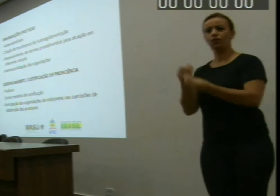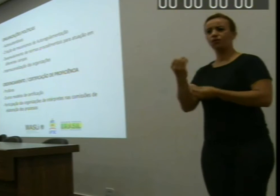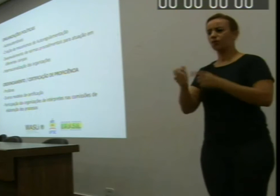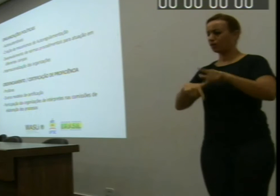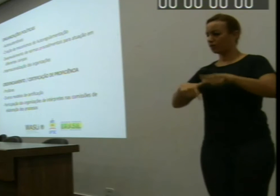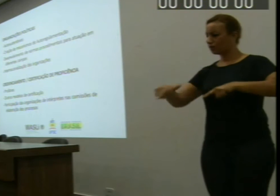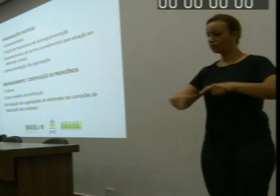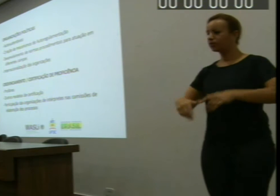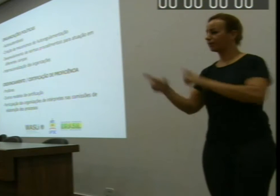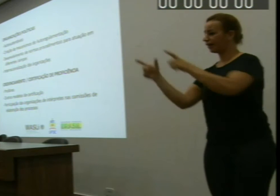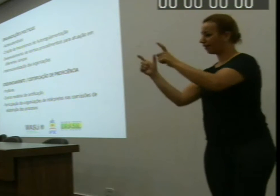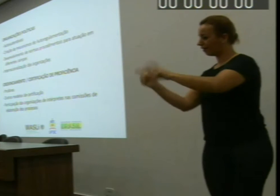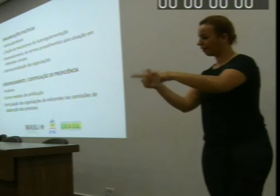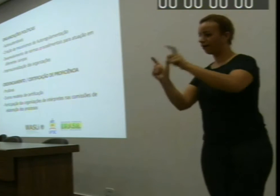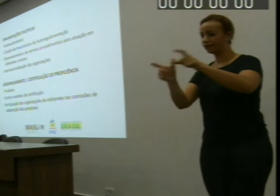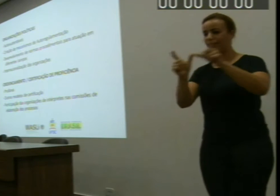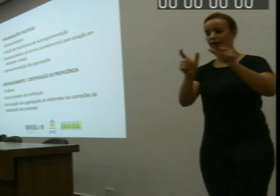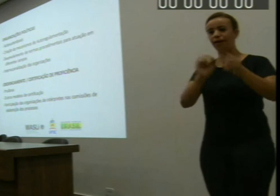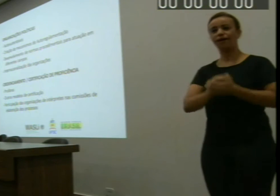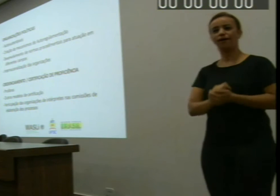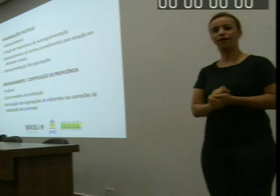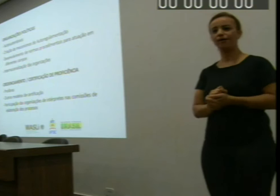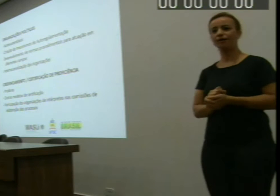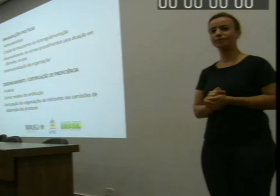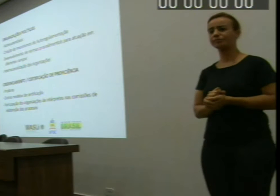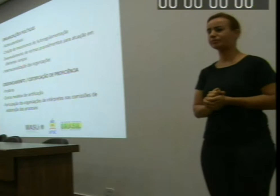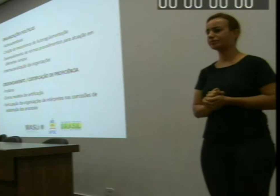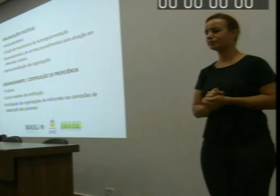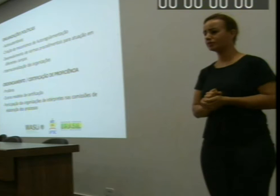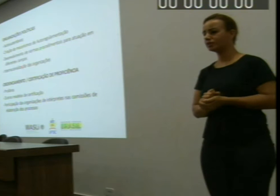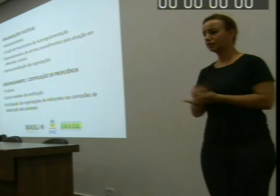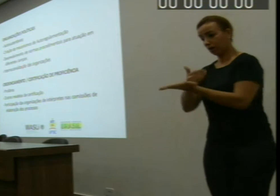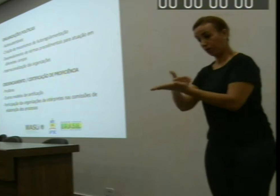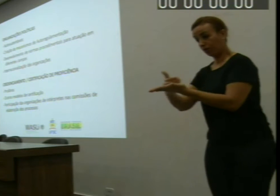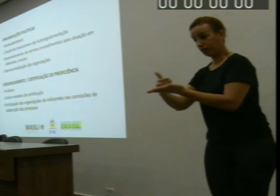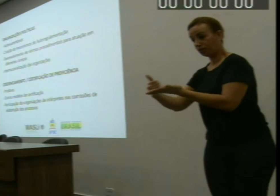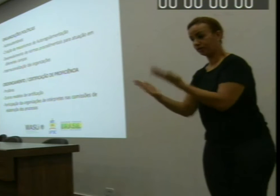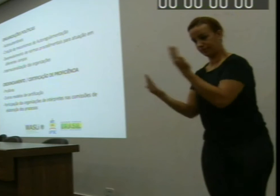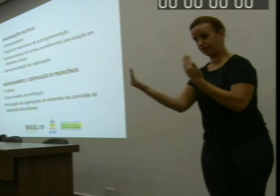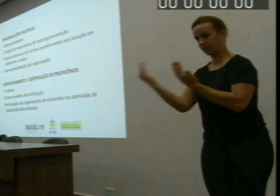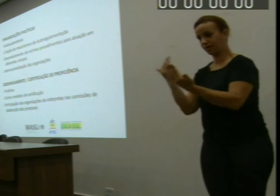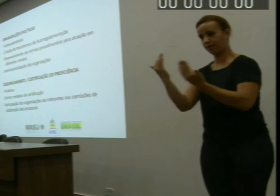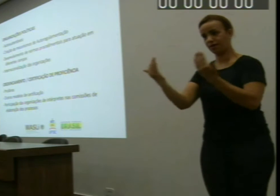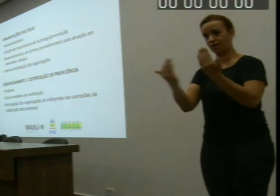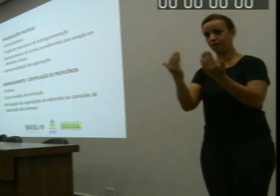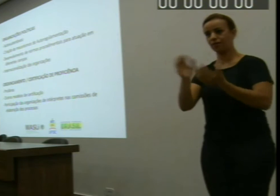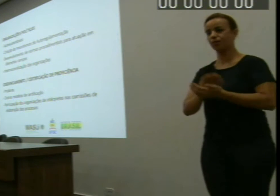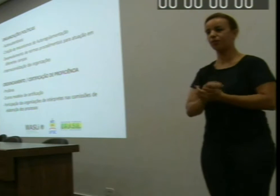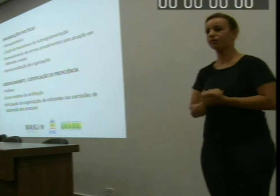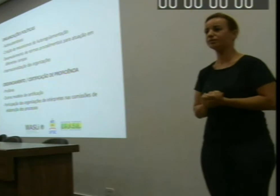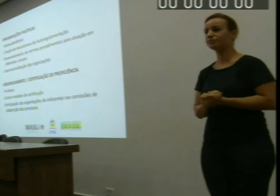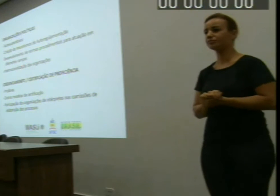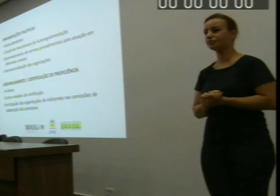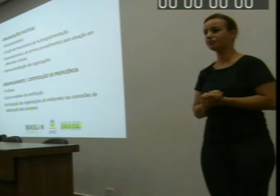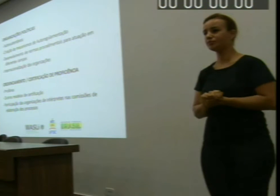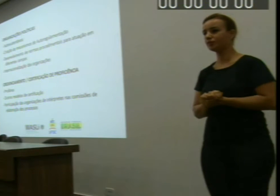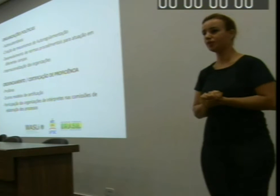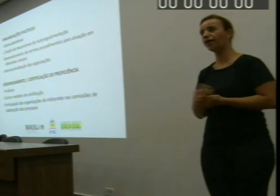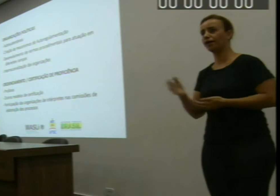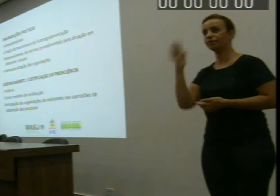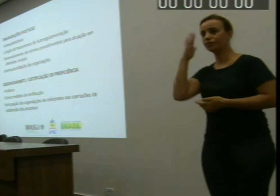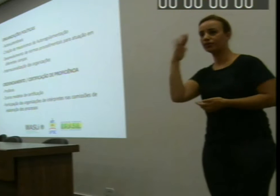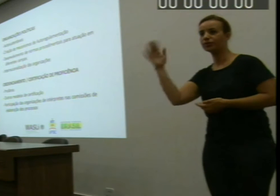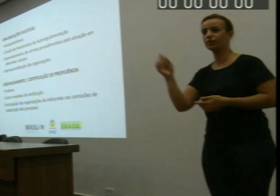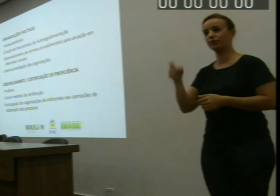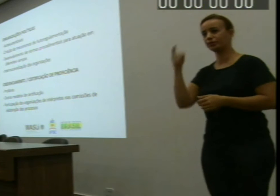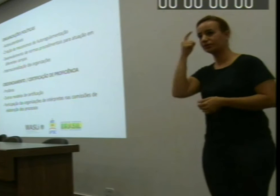cada uma das áreas que estão sendo cada estão sendo criadas algumas né não que elas estão sendo criadas Teoricamente Mas elas